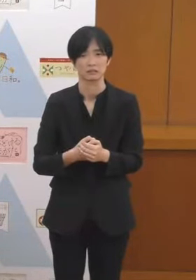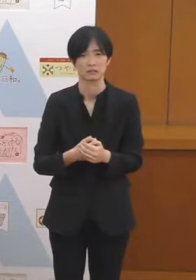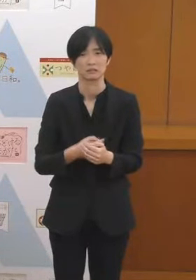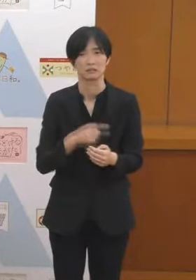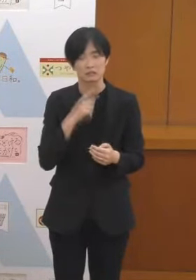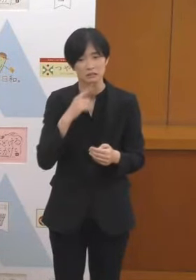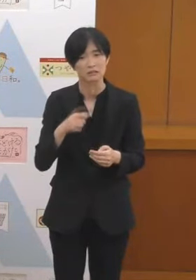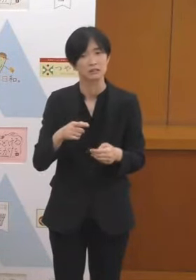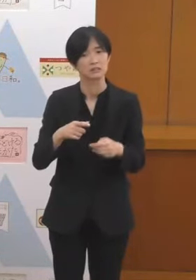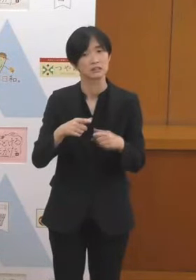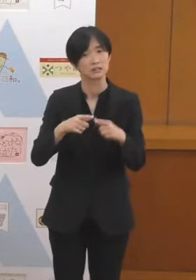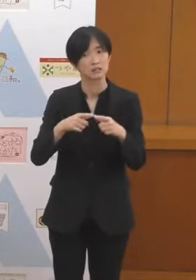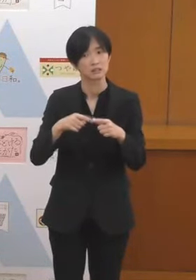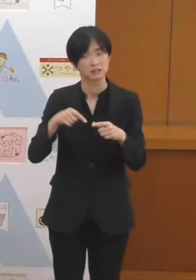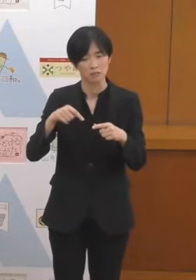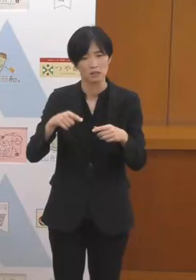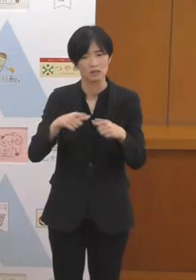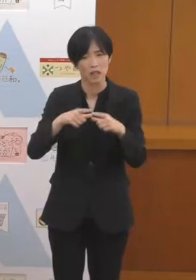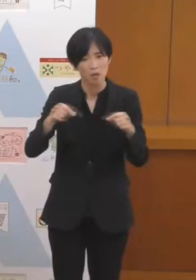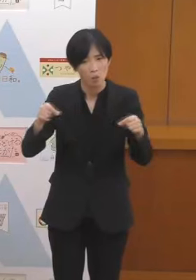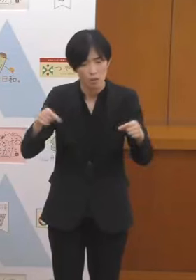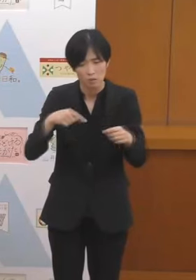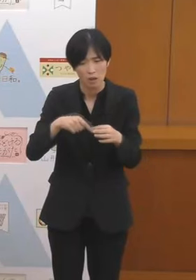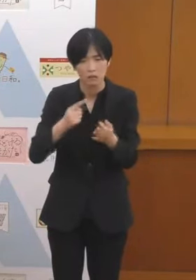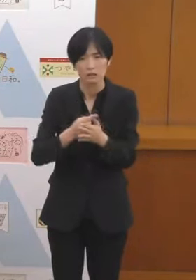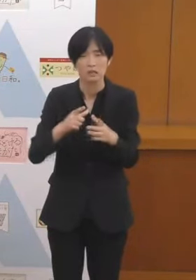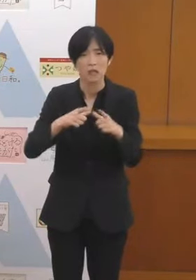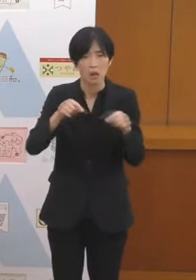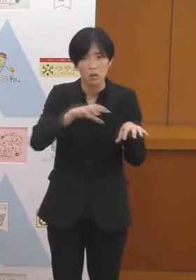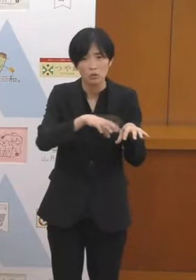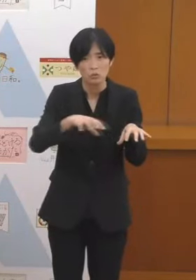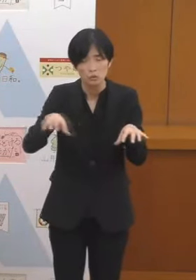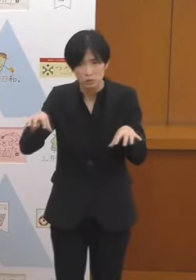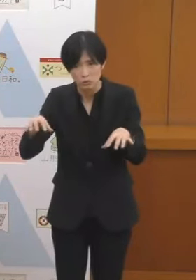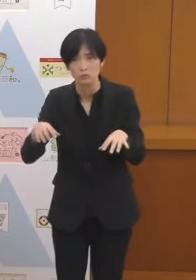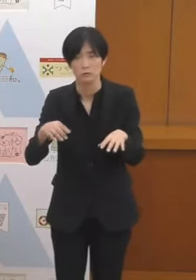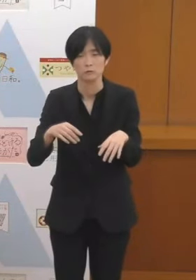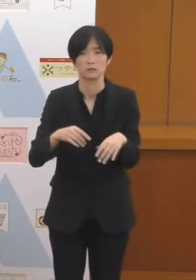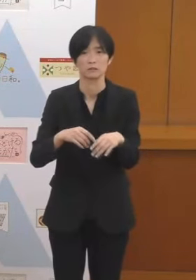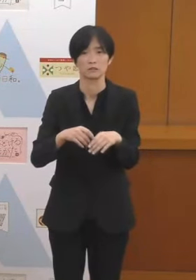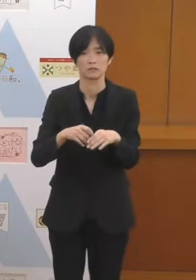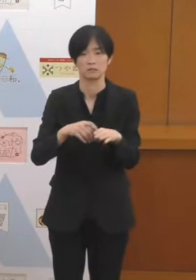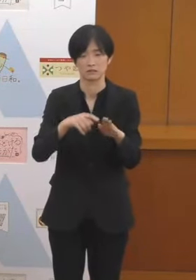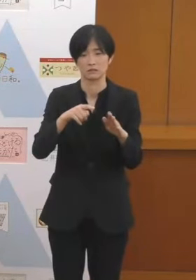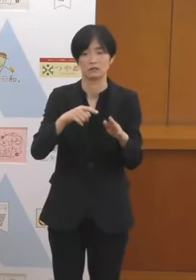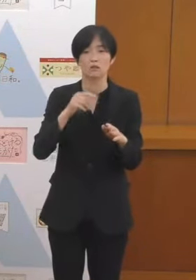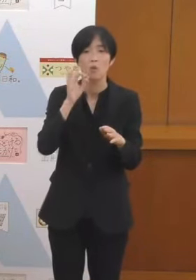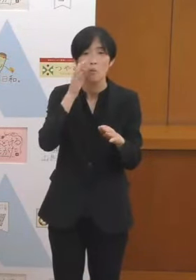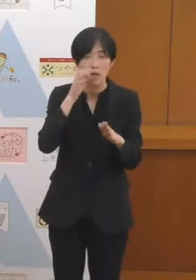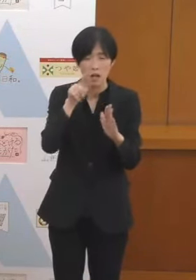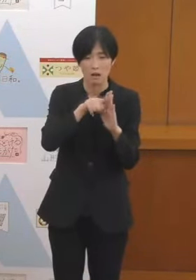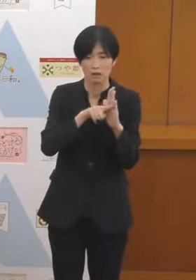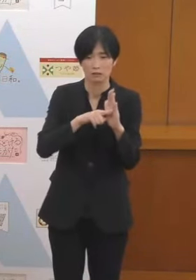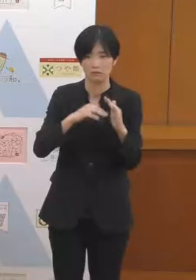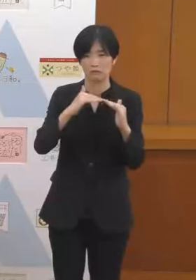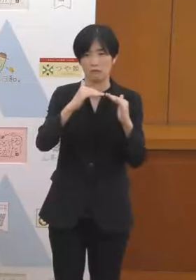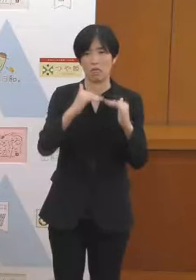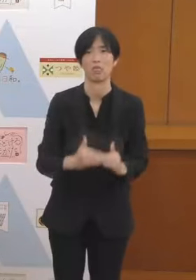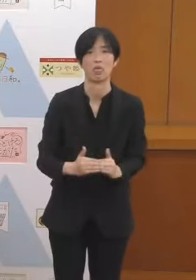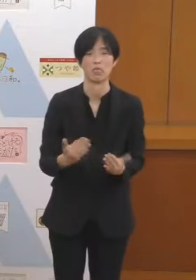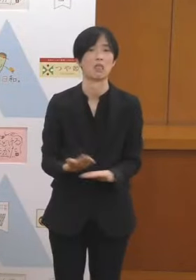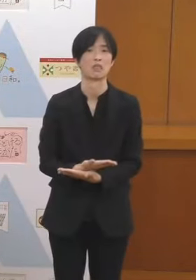て全国でかなりのこうお順位が下がってしまったというのがありまして